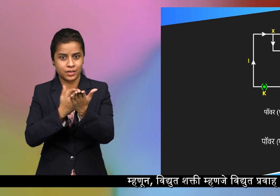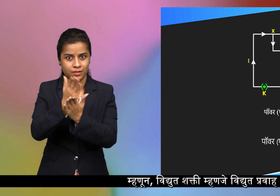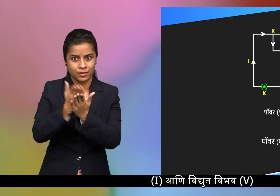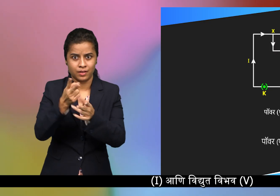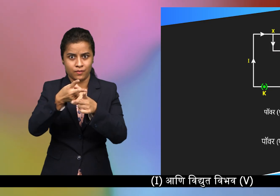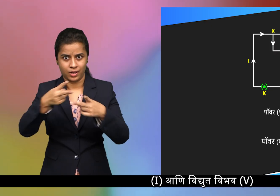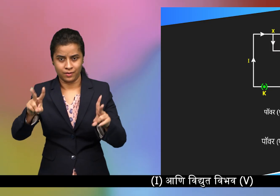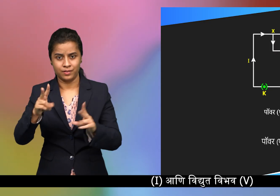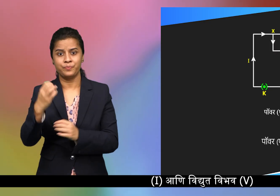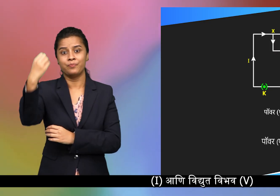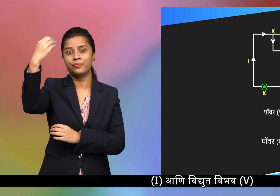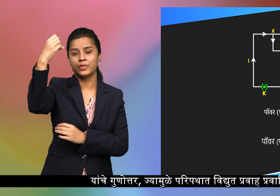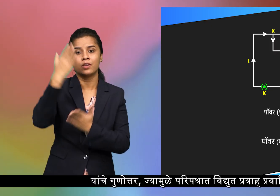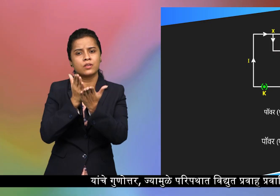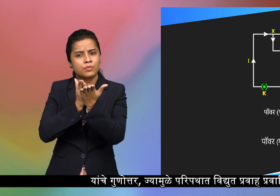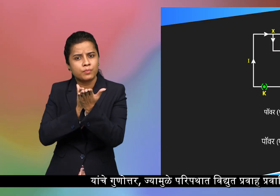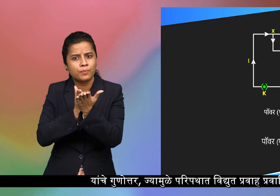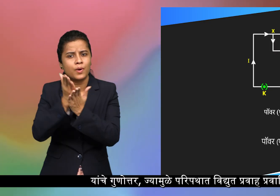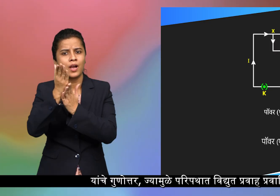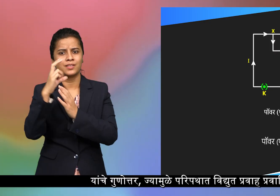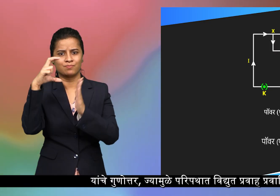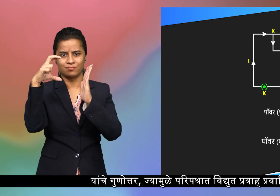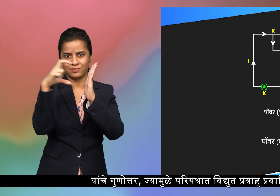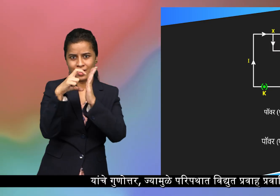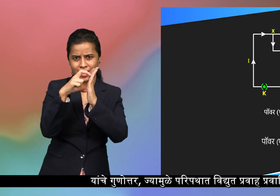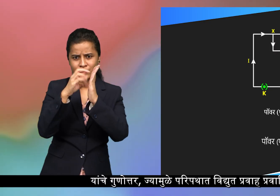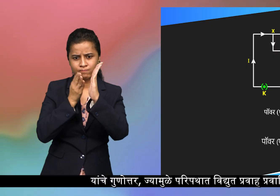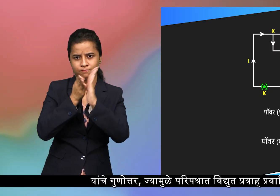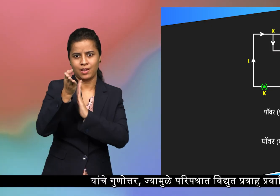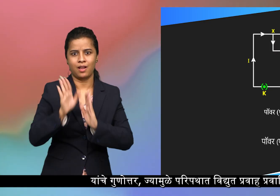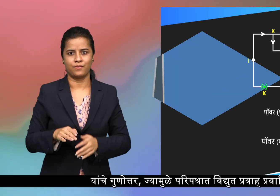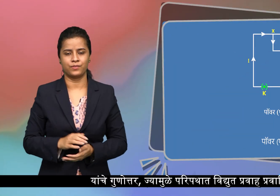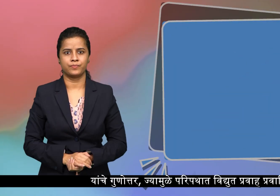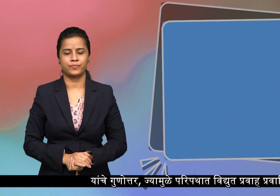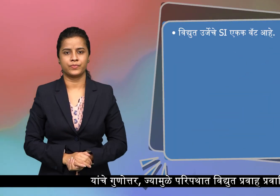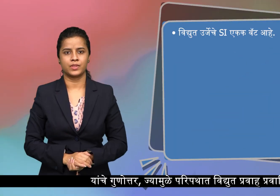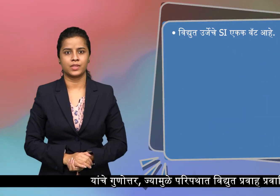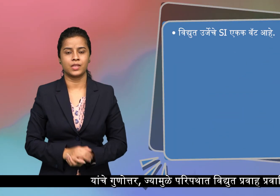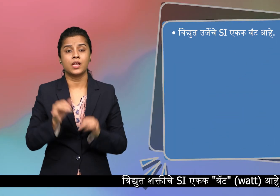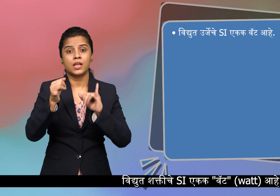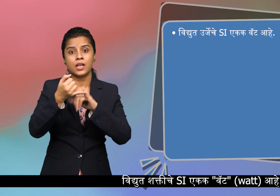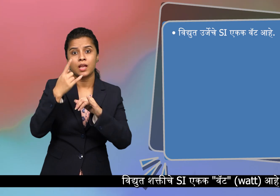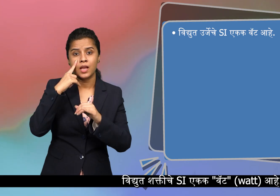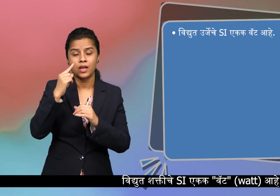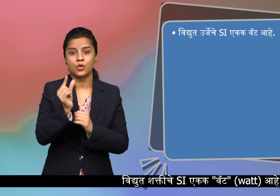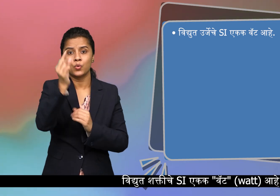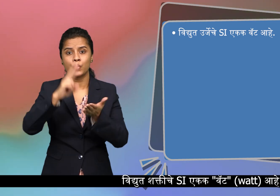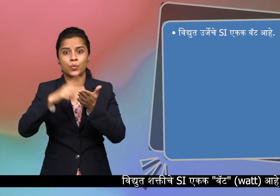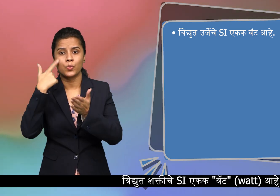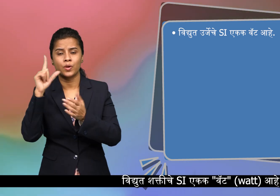प्रवाह I आणि विद्युत विभव V यांचे गुणोत्तर, ज्यामुळे परिपथात विद्युत प्रवाह प्रवाहित होतो. विद्युत शक्तीचे SI एकक